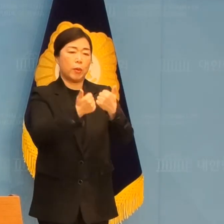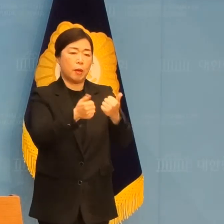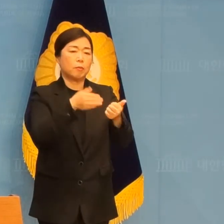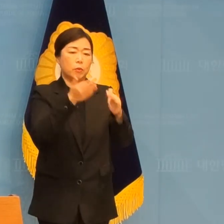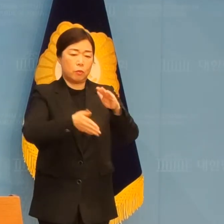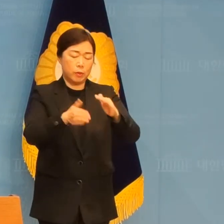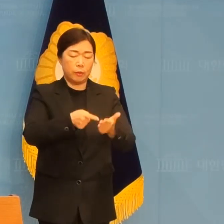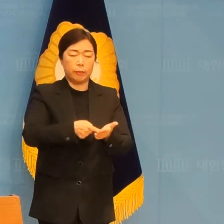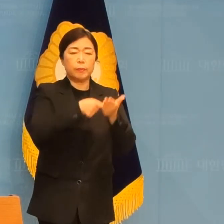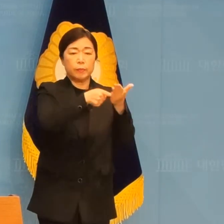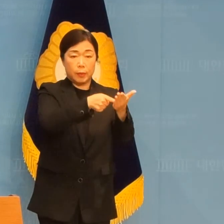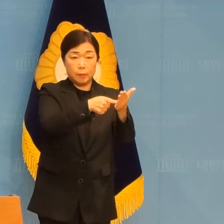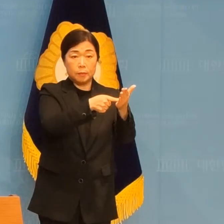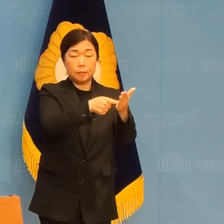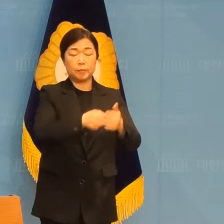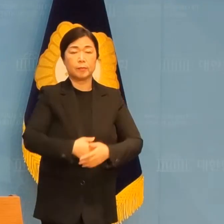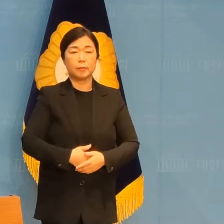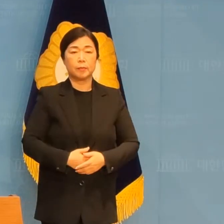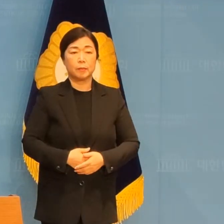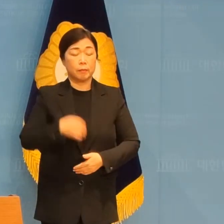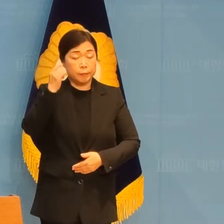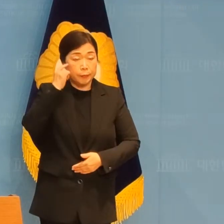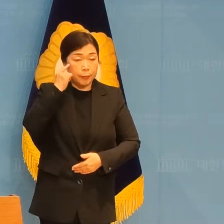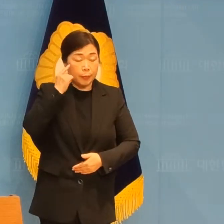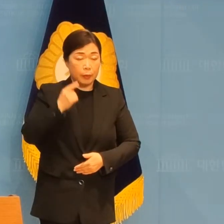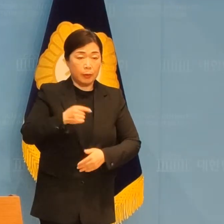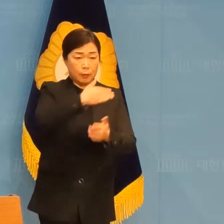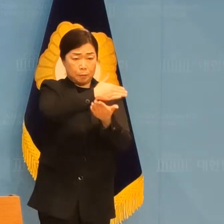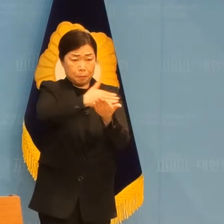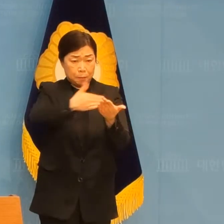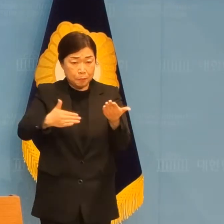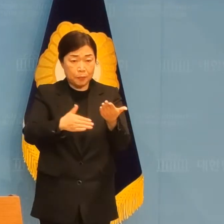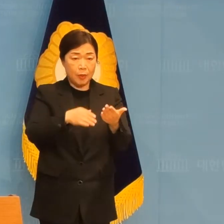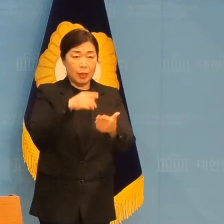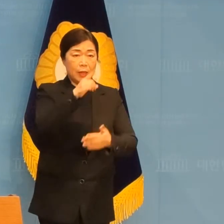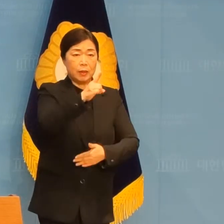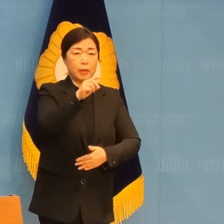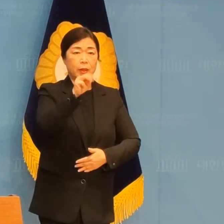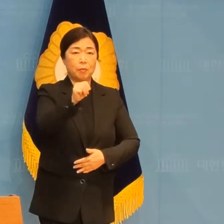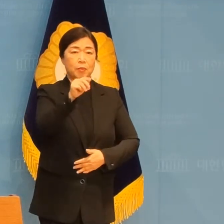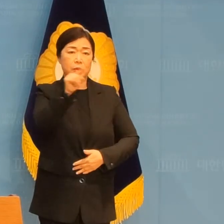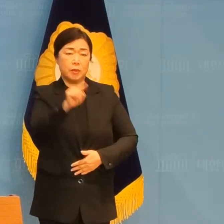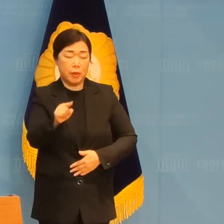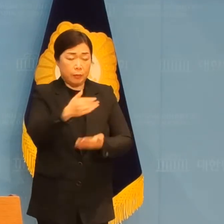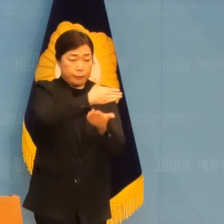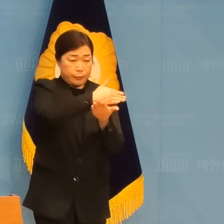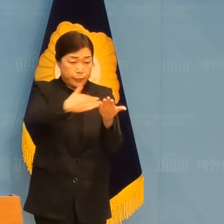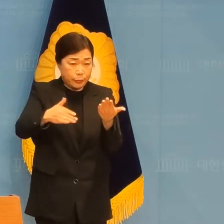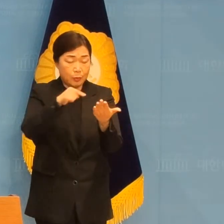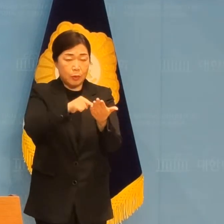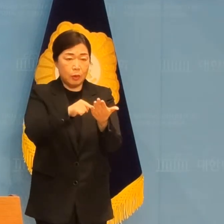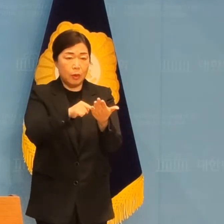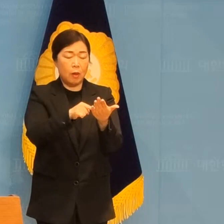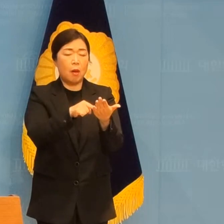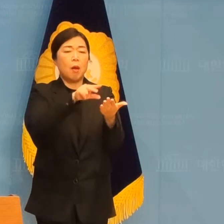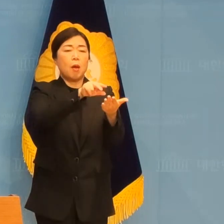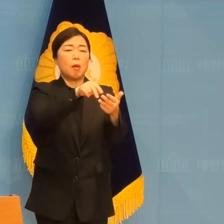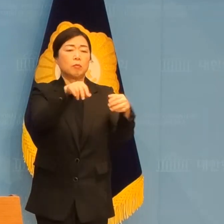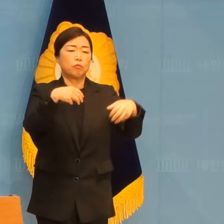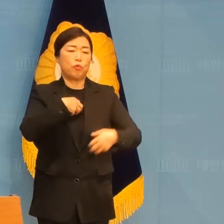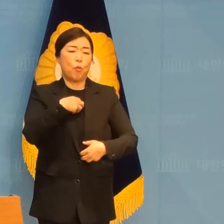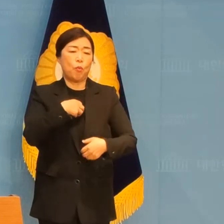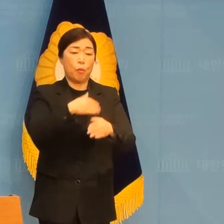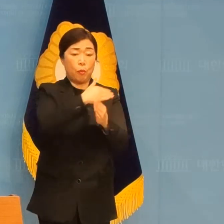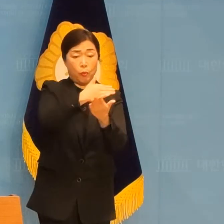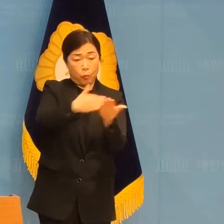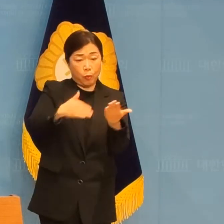비무장지대 내 군사 분계선 표식 유실 문제를 들어 우발적 충돌 방지를 명분으로 내세웠지만 각종